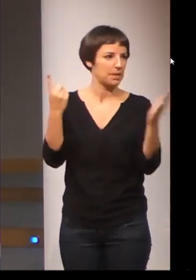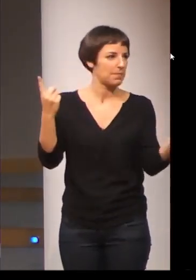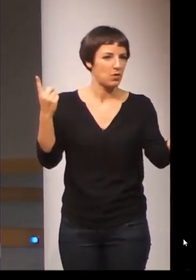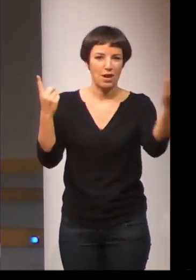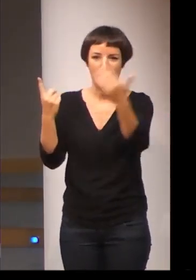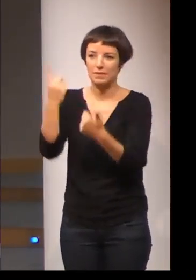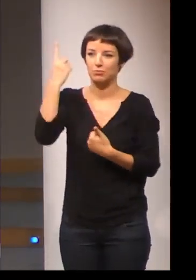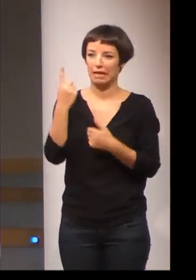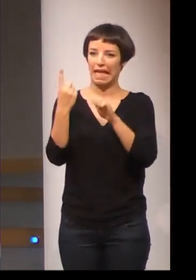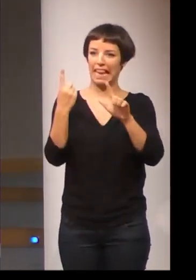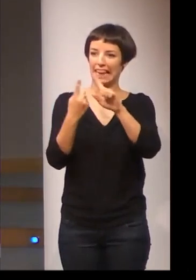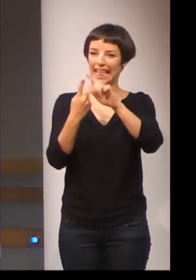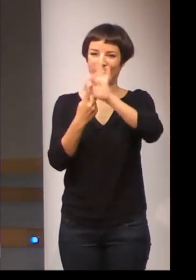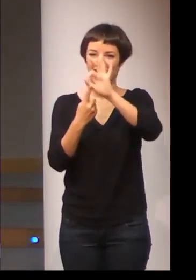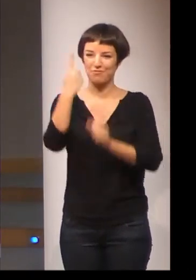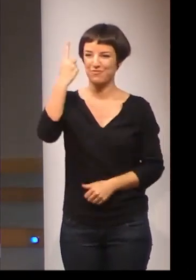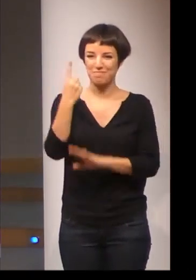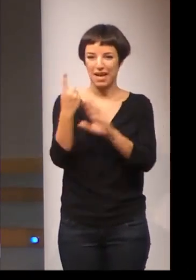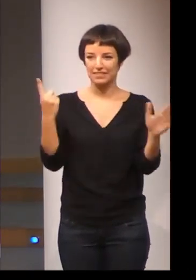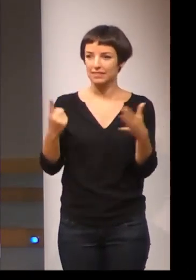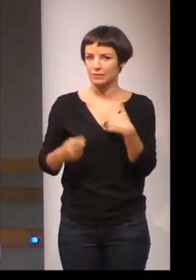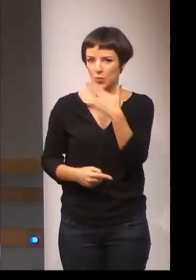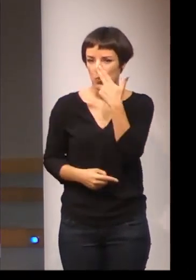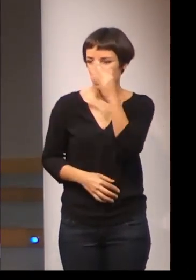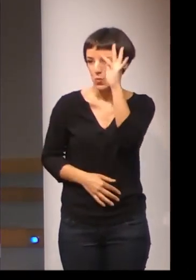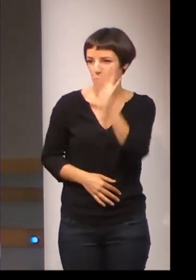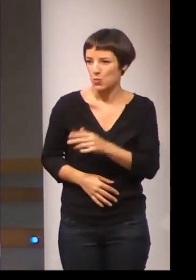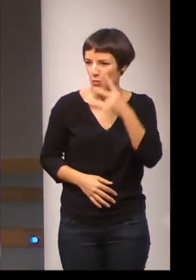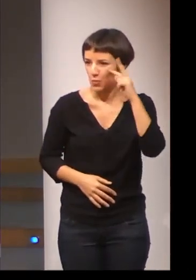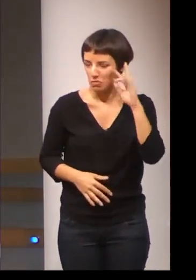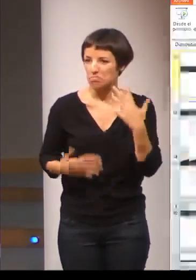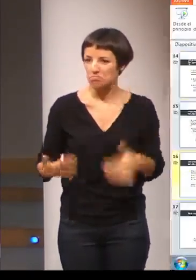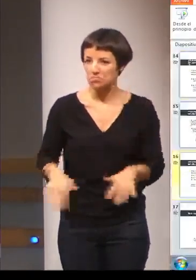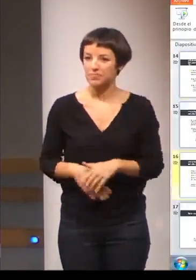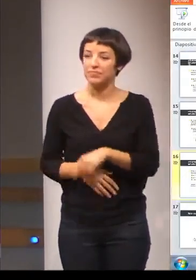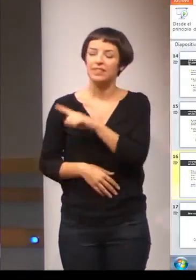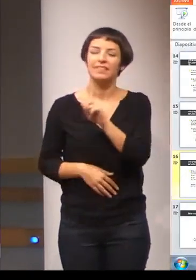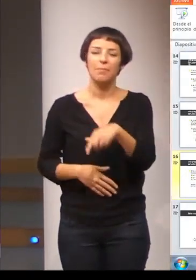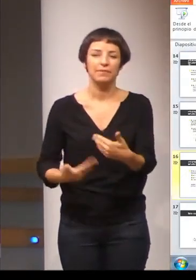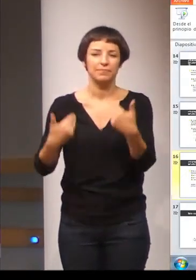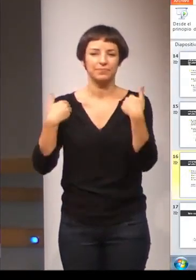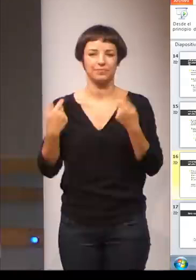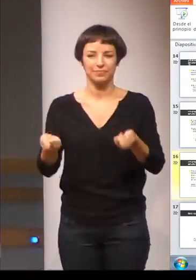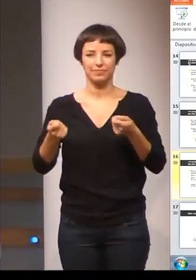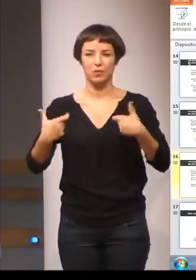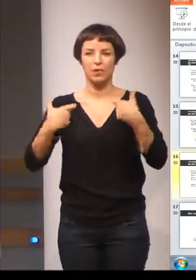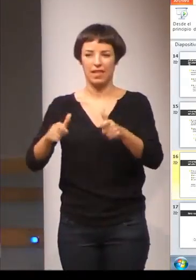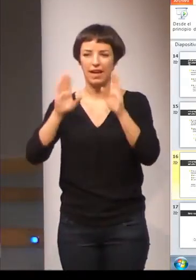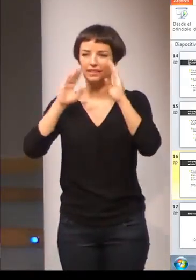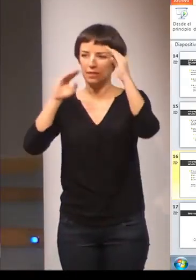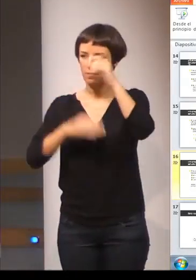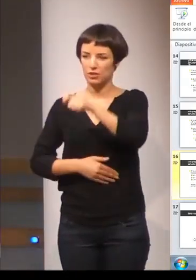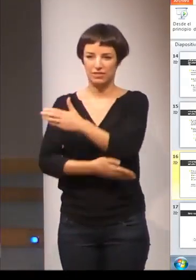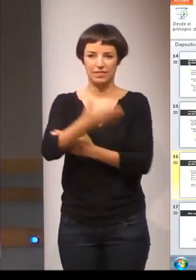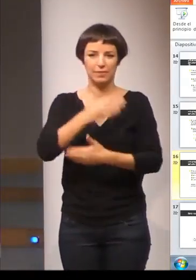con lo cual puede ser muy interesante su experiencia. También dirige la unidad de atención a las personas con discapacidad y de